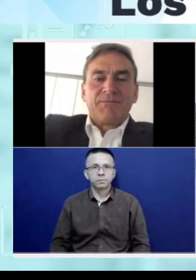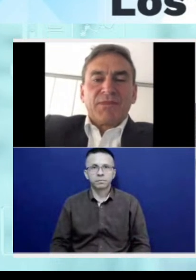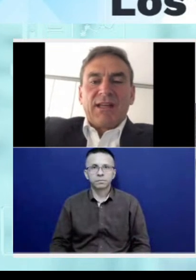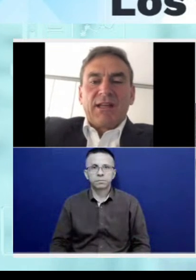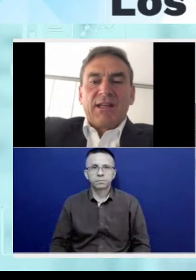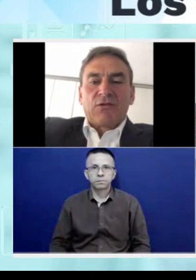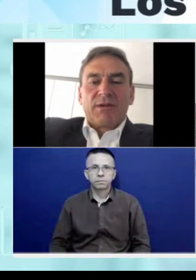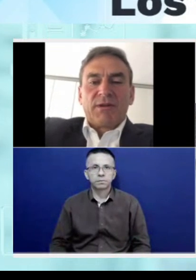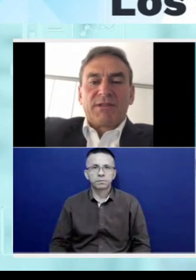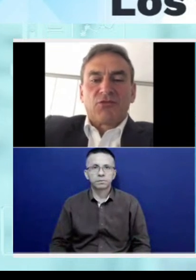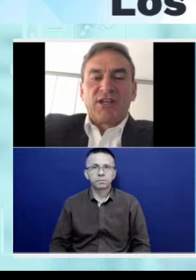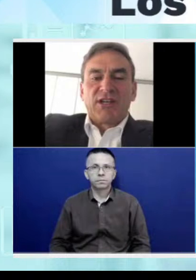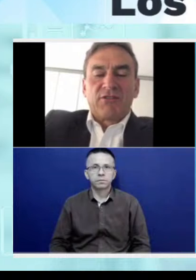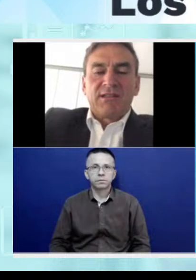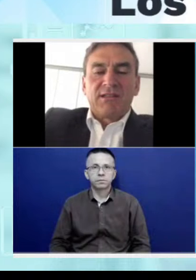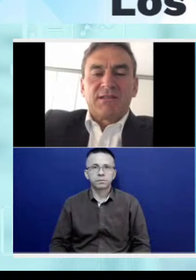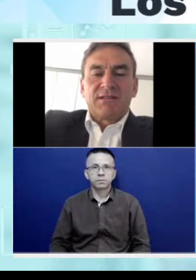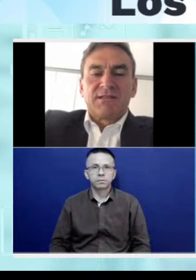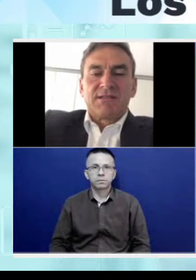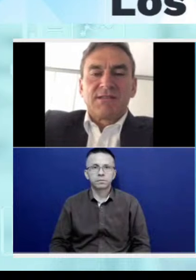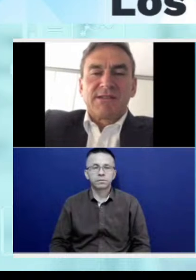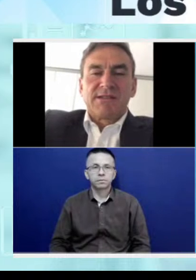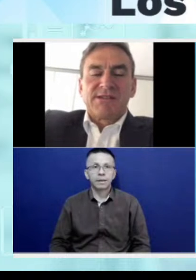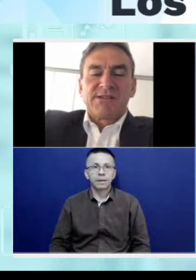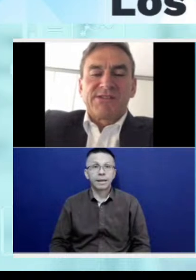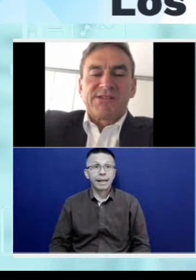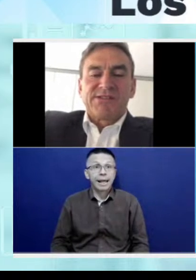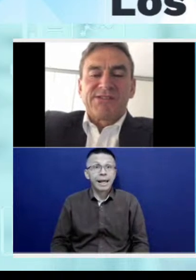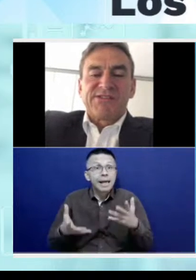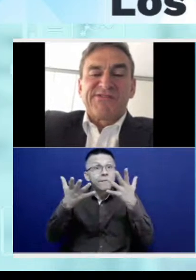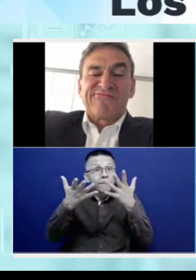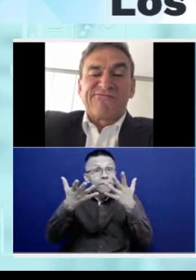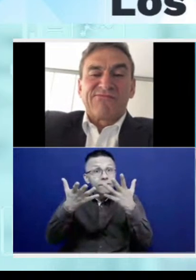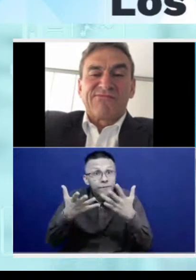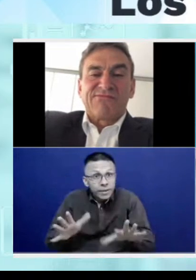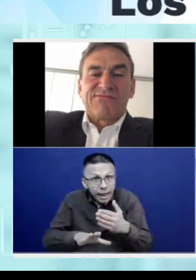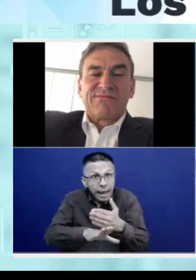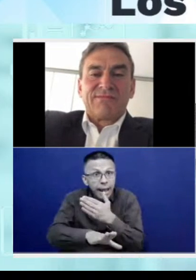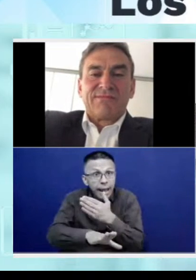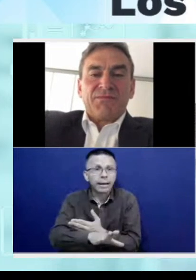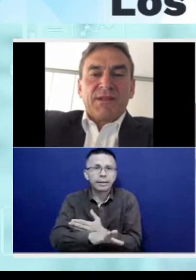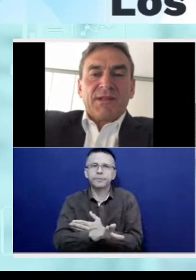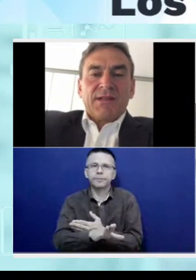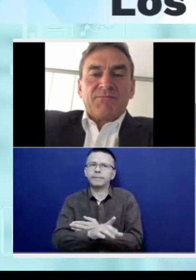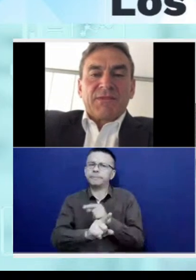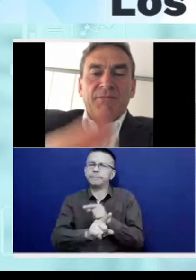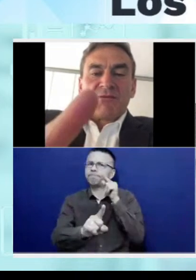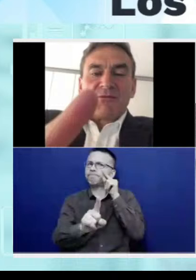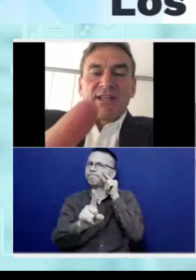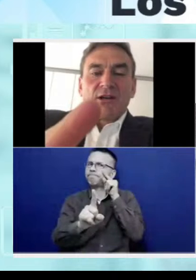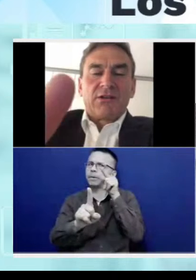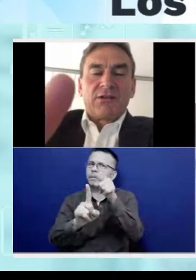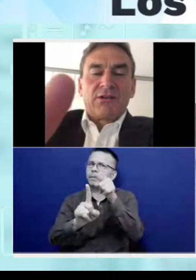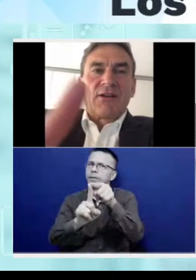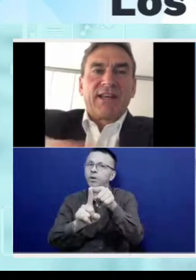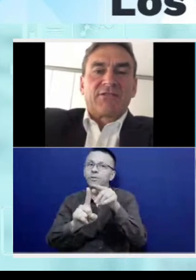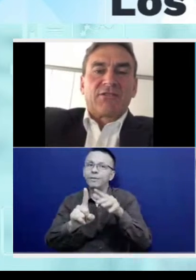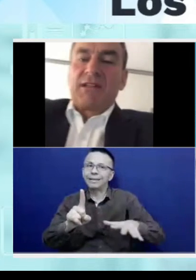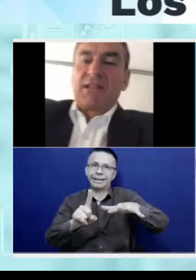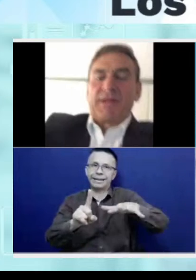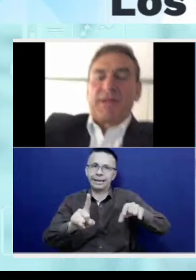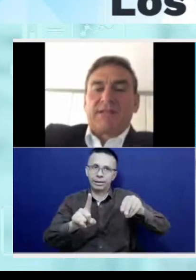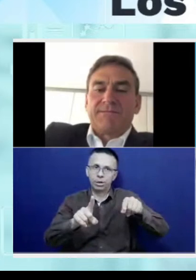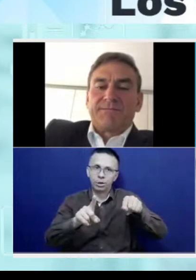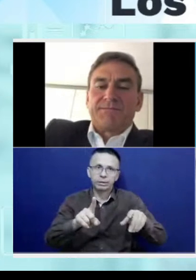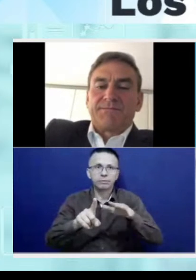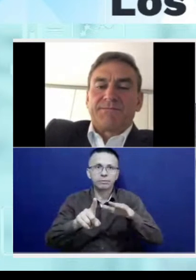Bueno, Ricardo, antes del cierre, ahí quedan metas, no solo para las entidades territoriales,